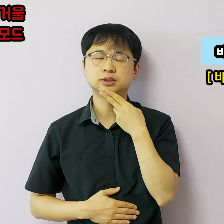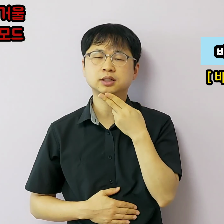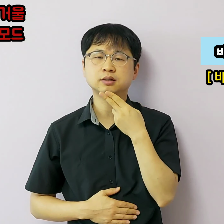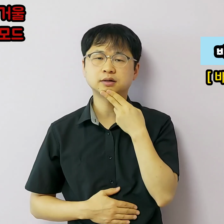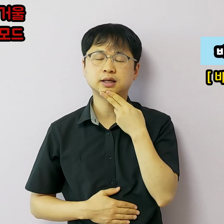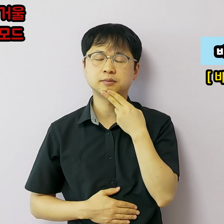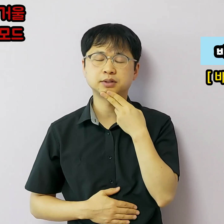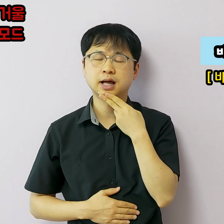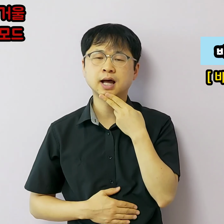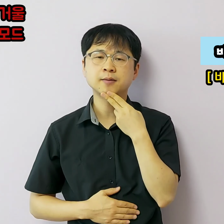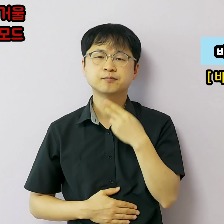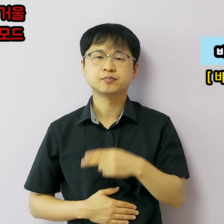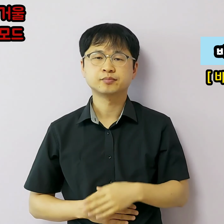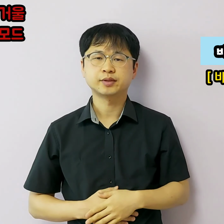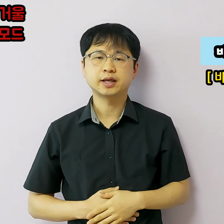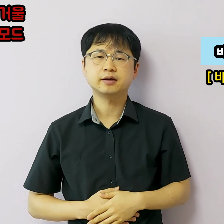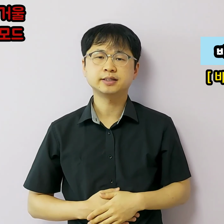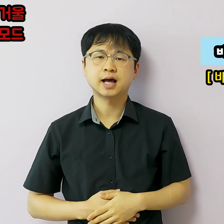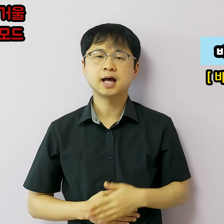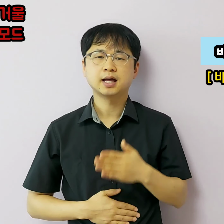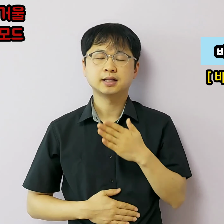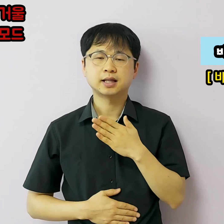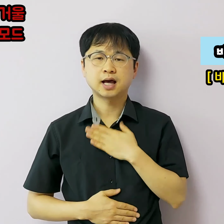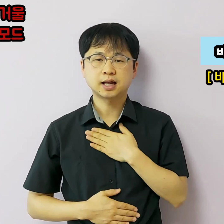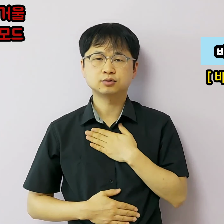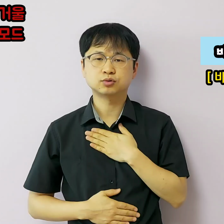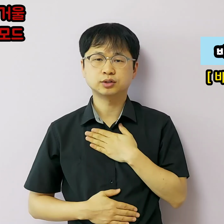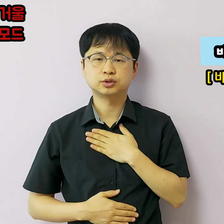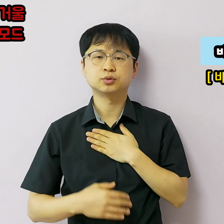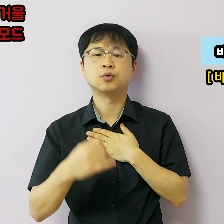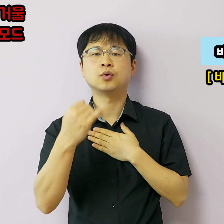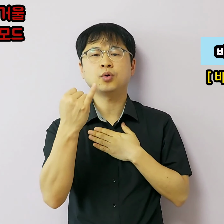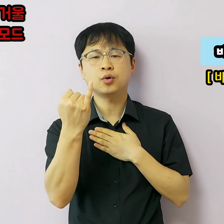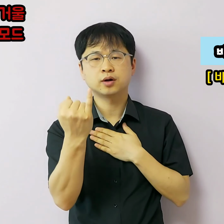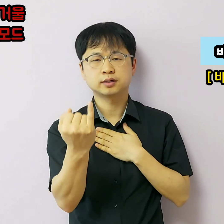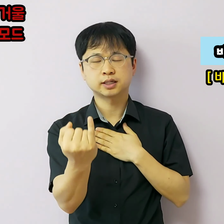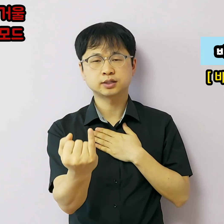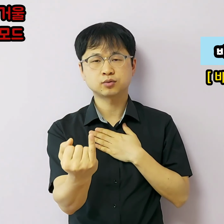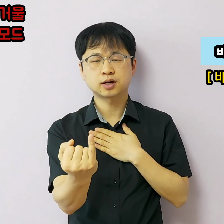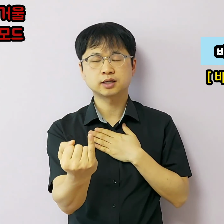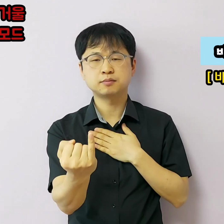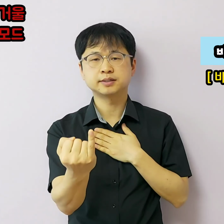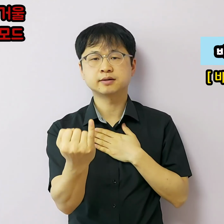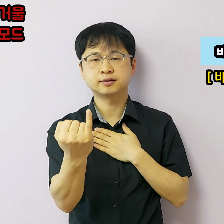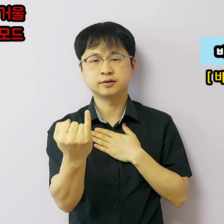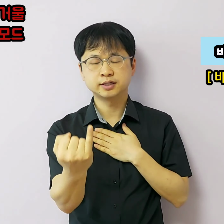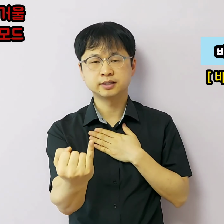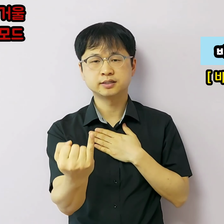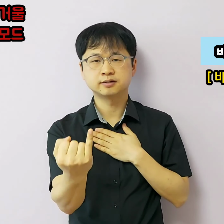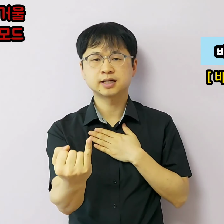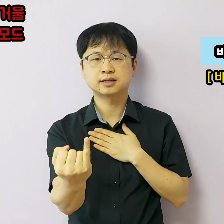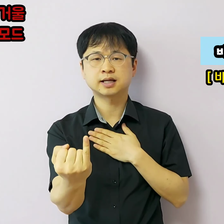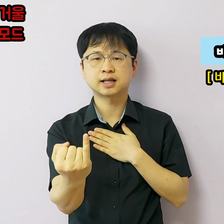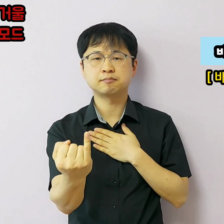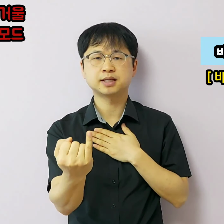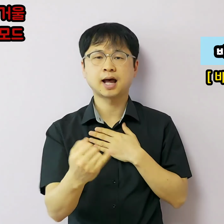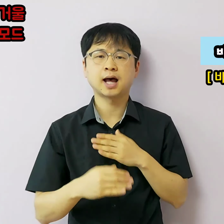검지중지 턱이대기입니다. 내 여인아, 나라는 수어 해주시고 새끼손가락 내밀면서 여인, 여자를